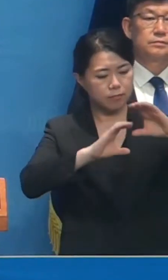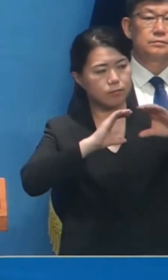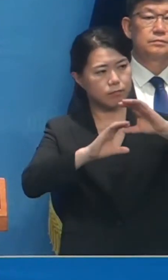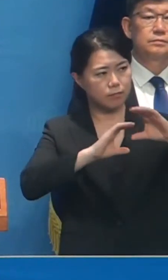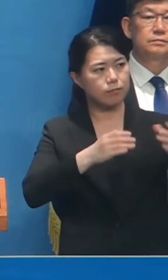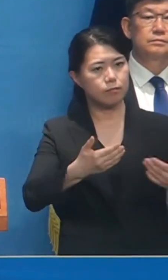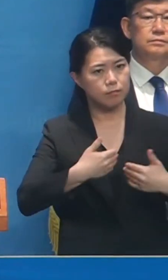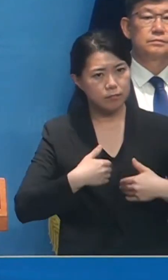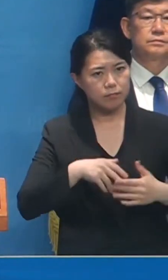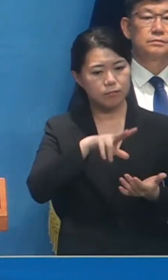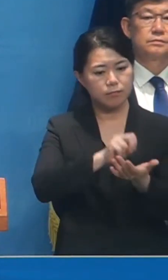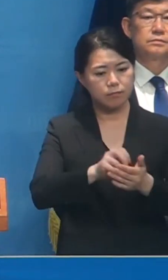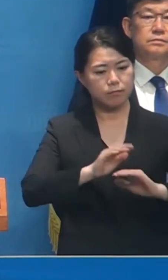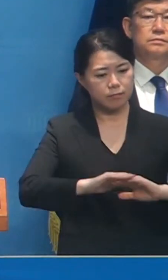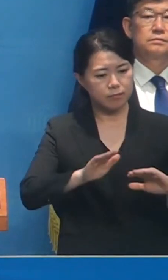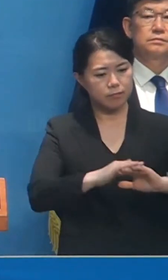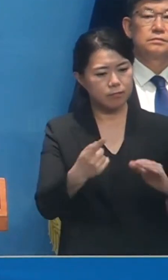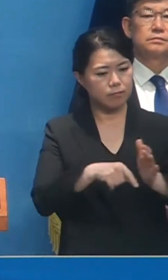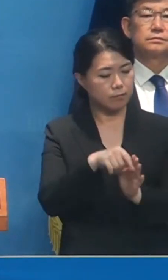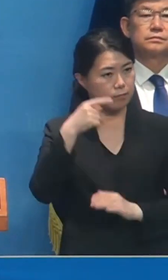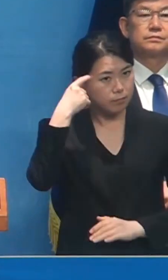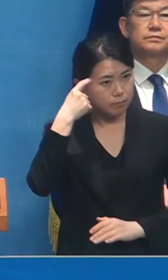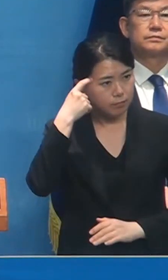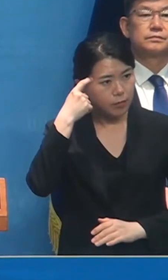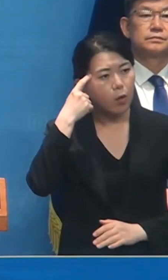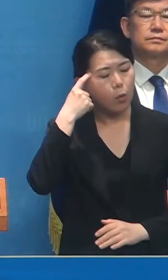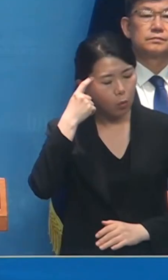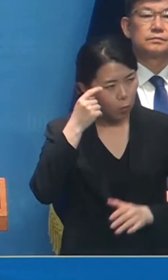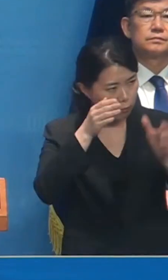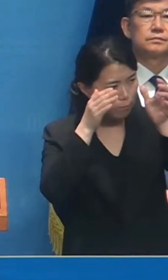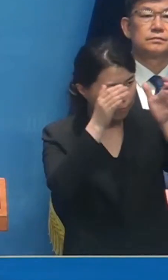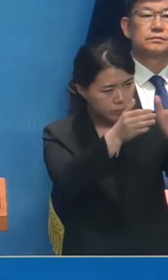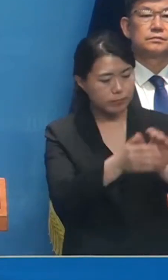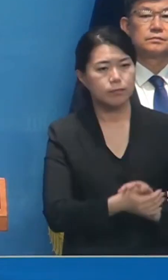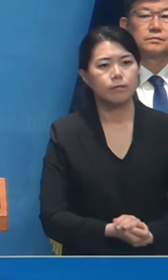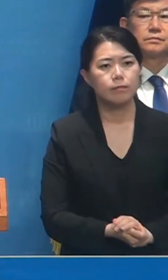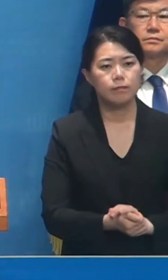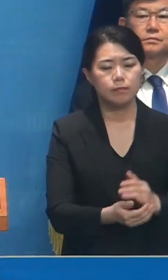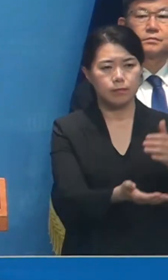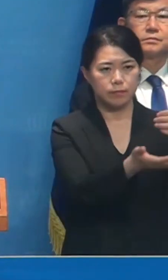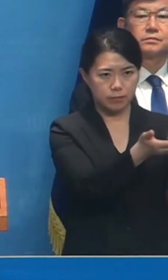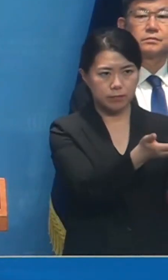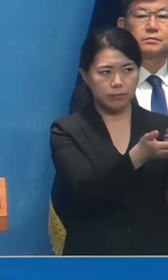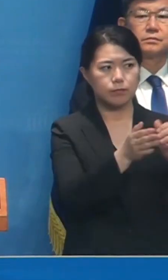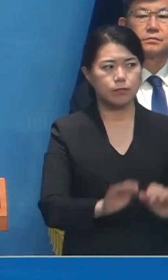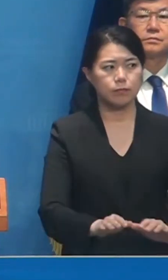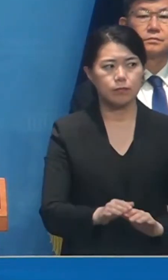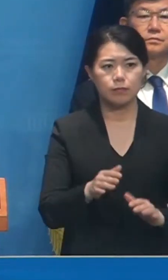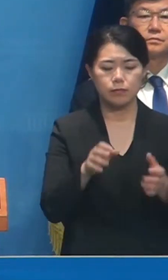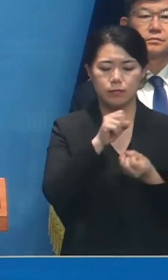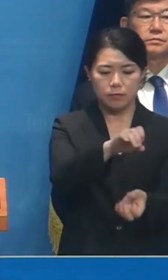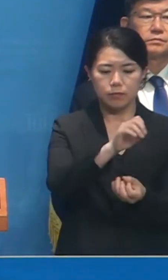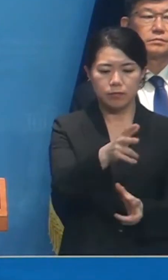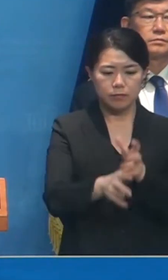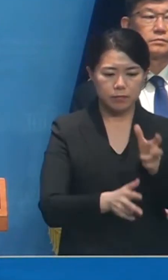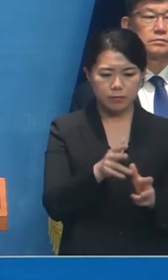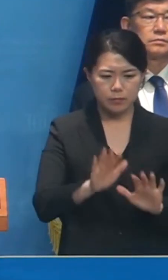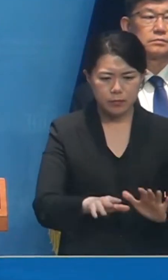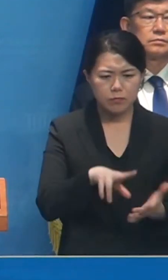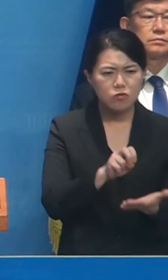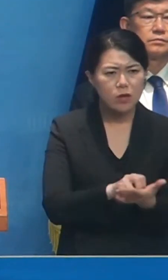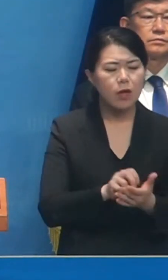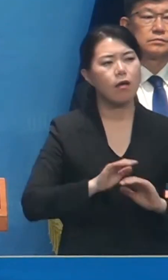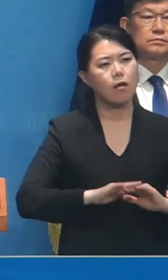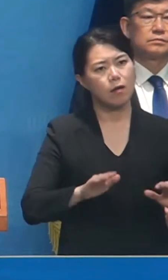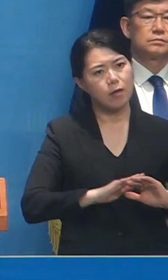통해 문제 해결을 모색하려는 의지에 주목하며 후보님이야말로 우리 택배 산업의 당면 과제를